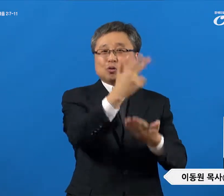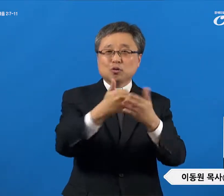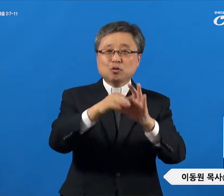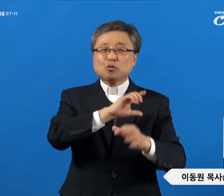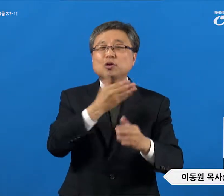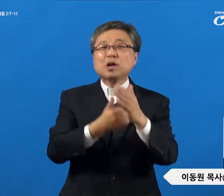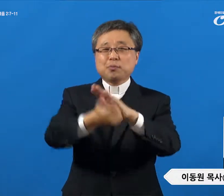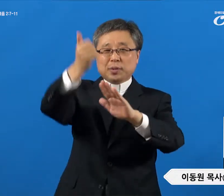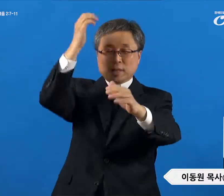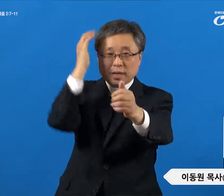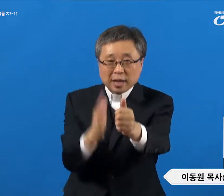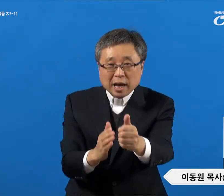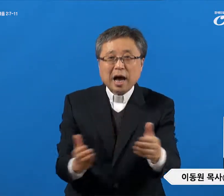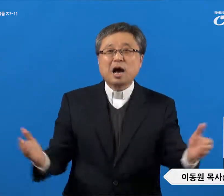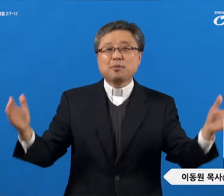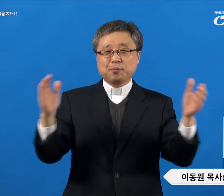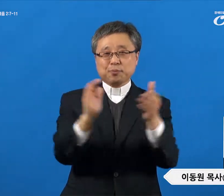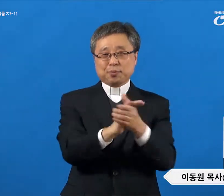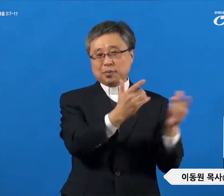이름으로 축원합니다. 기도하시겠습니다.